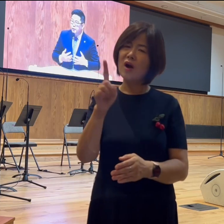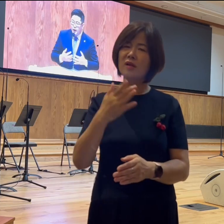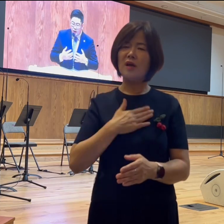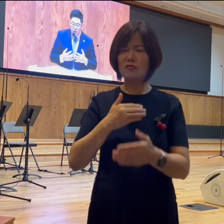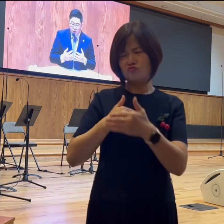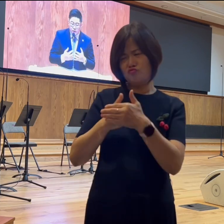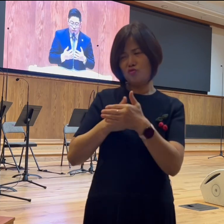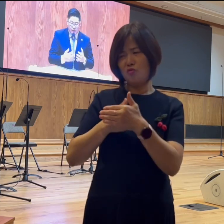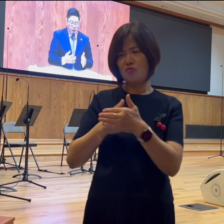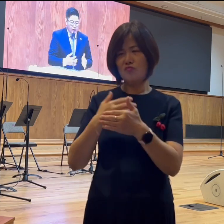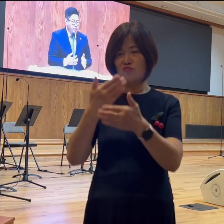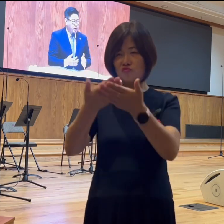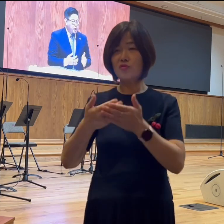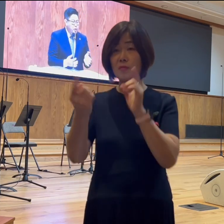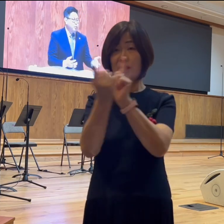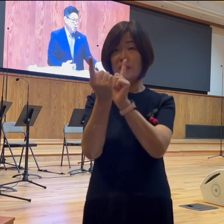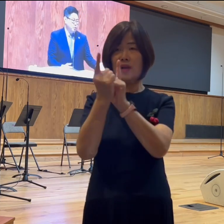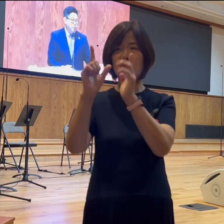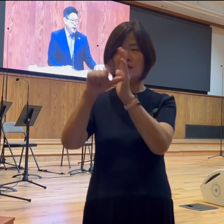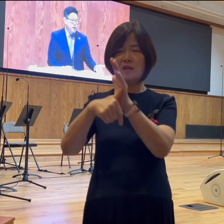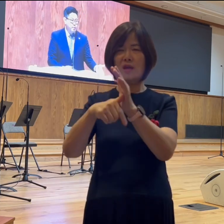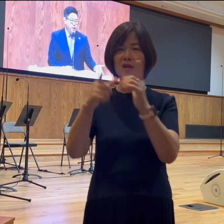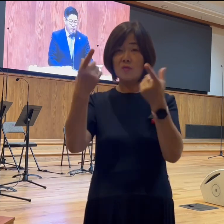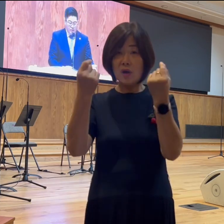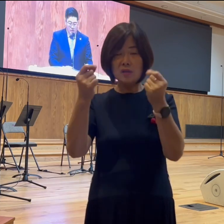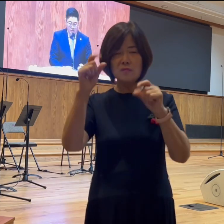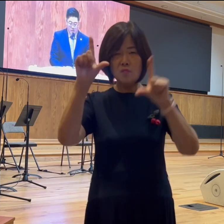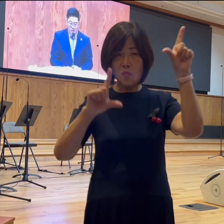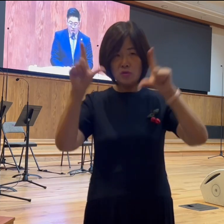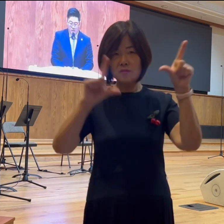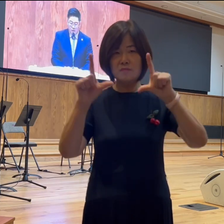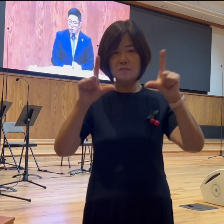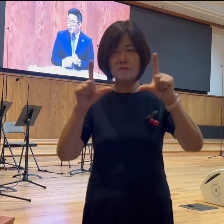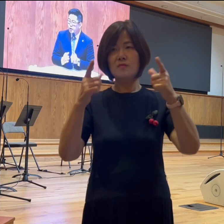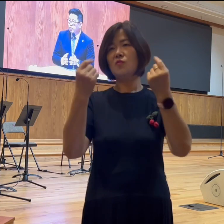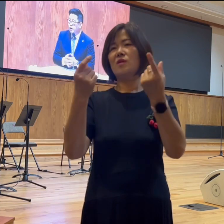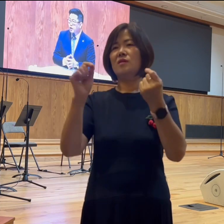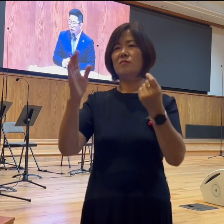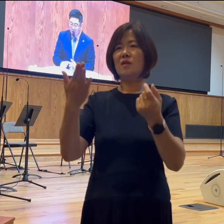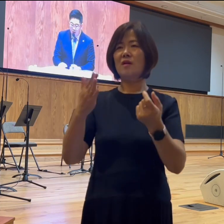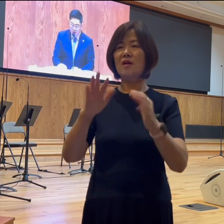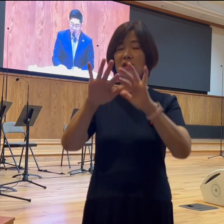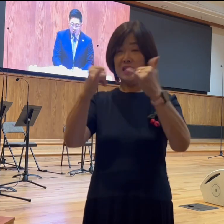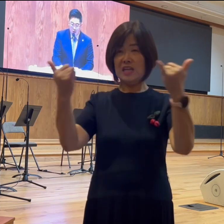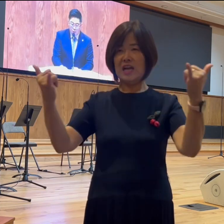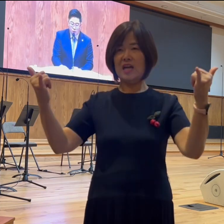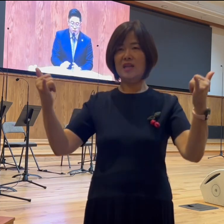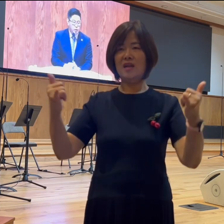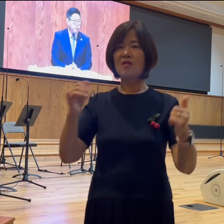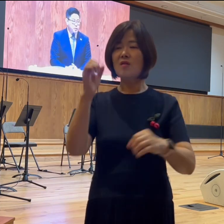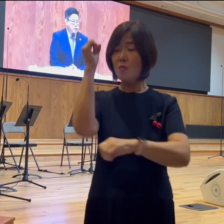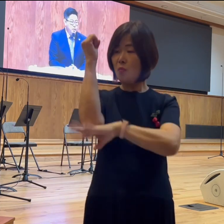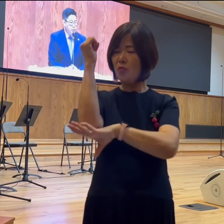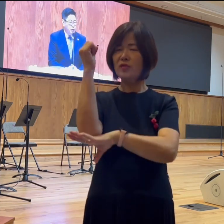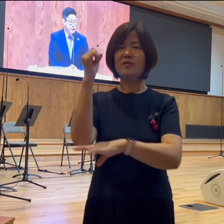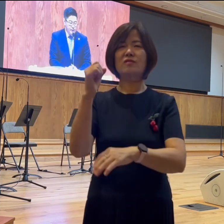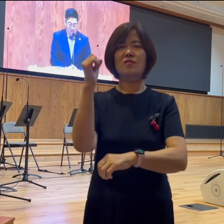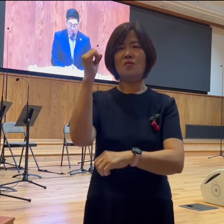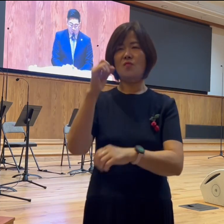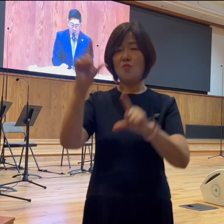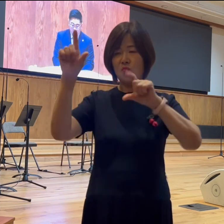두렵게 하는 것을 만나게 될 때 이런 모습으로 반응합니다. 어쩌면 그게 우리 인간의 본능적인 모습인지도